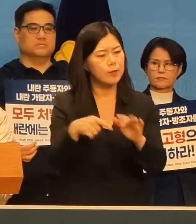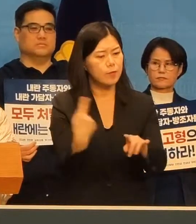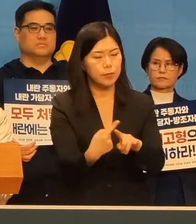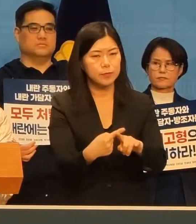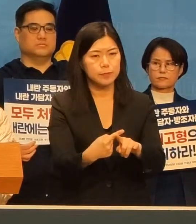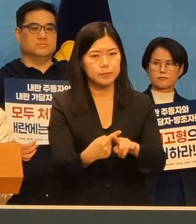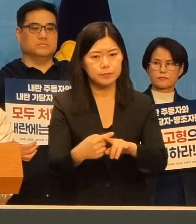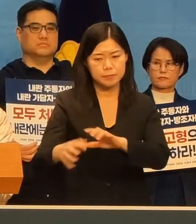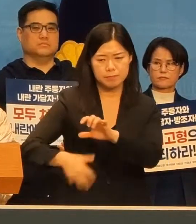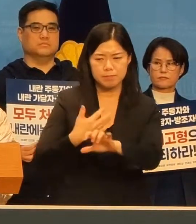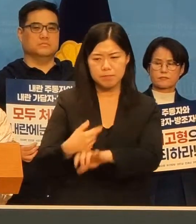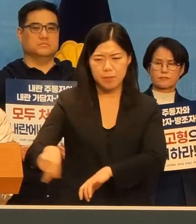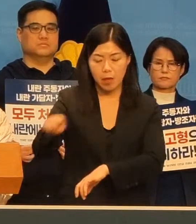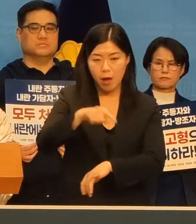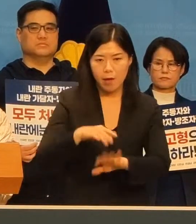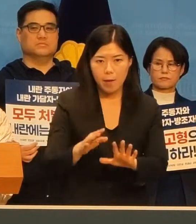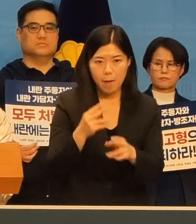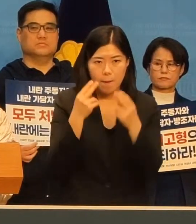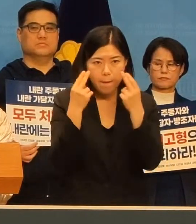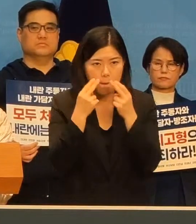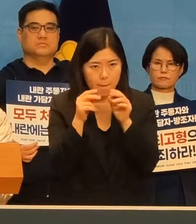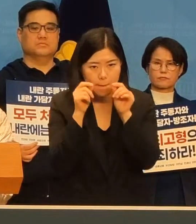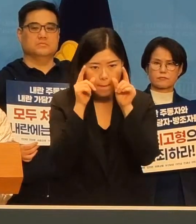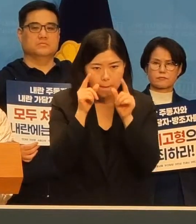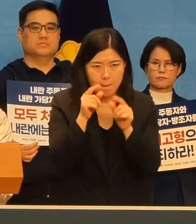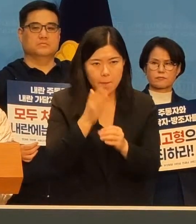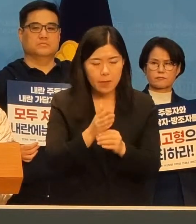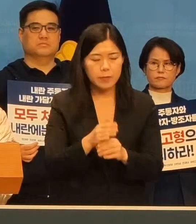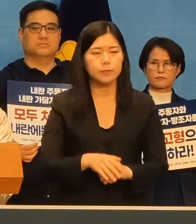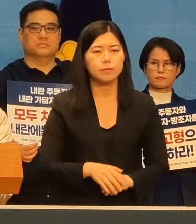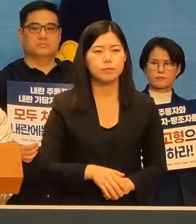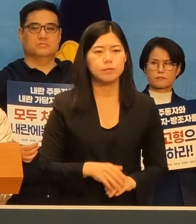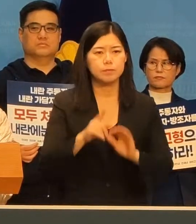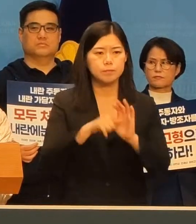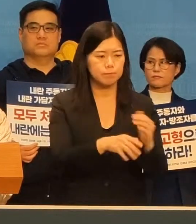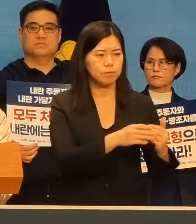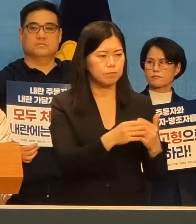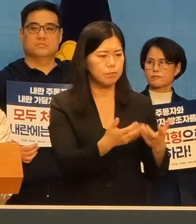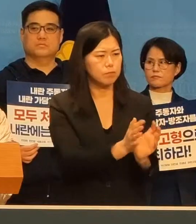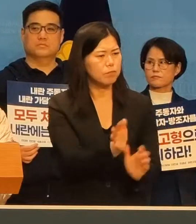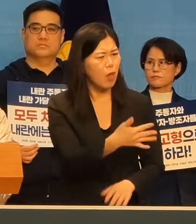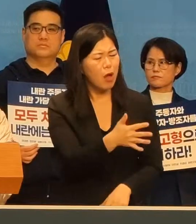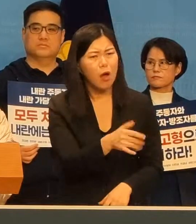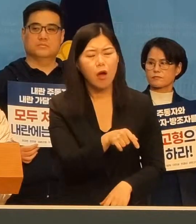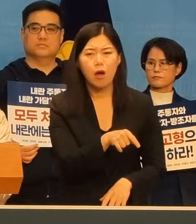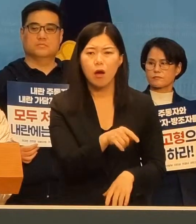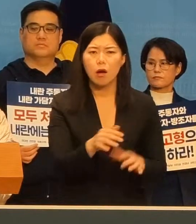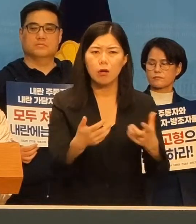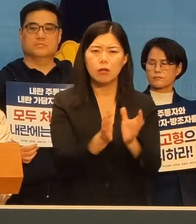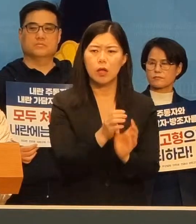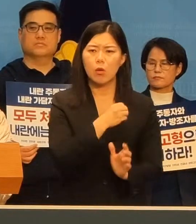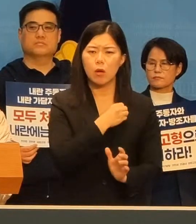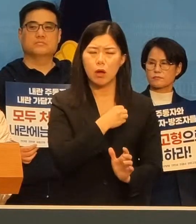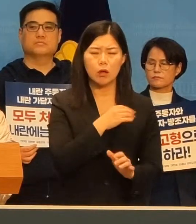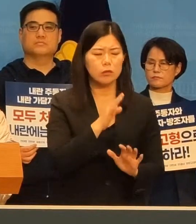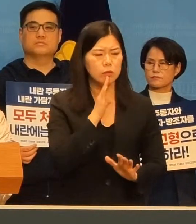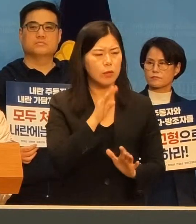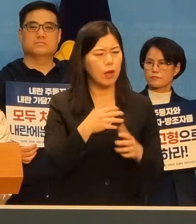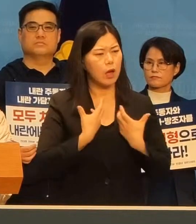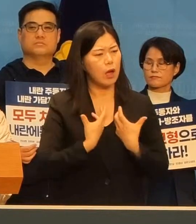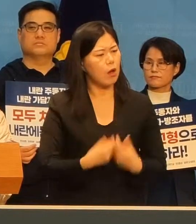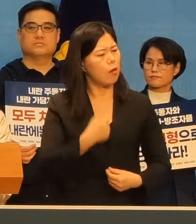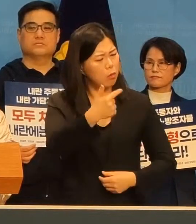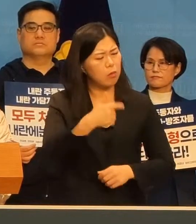내란 세력이 시퍼렇게 살아있는 이 시점에 지도부의 공백은 당원들에게 깊은 실망을